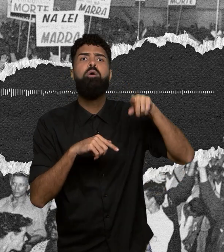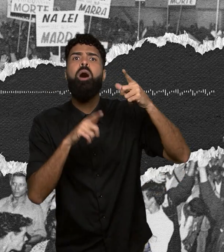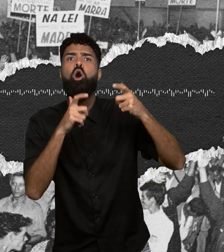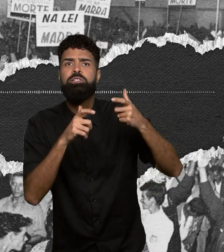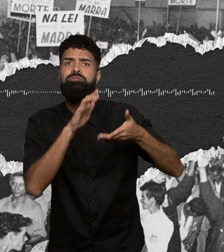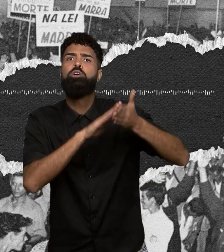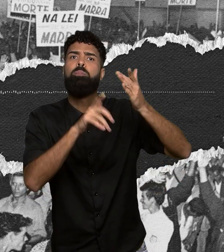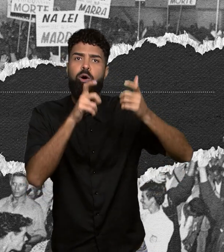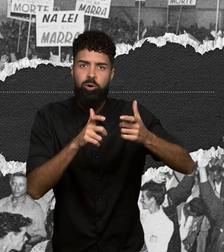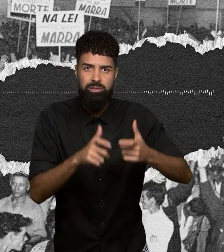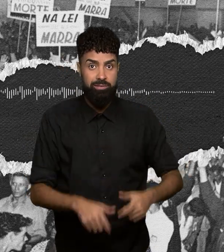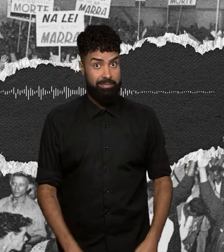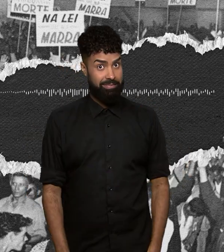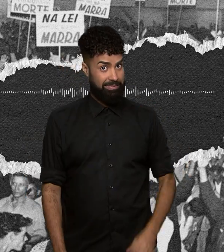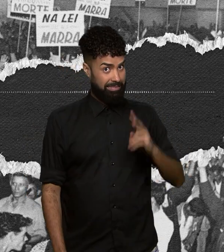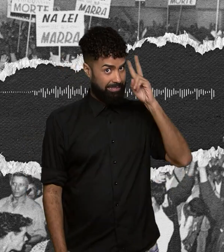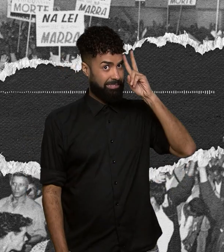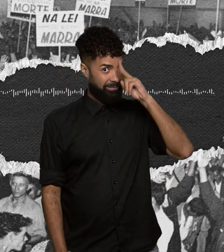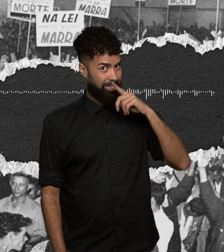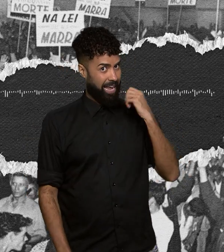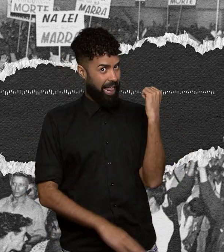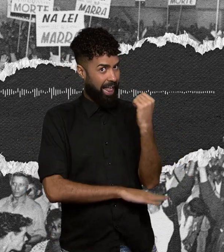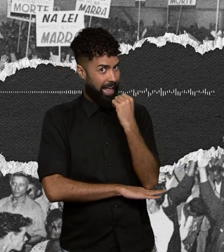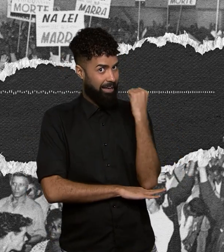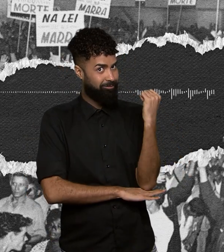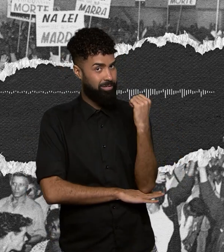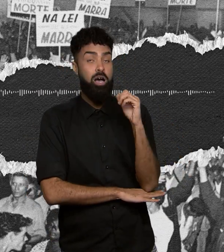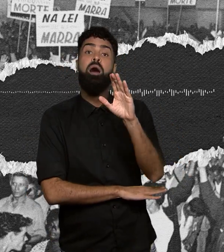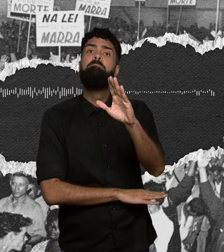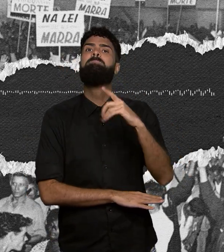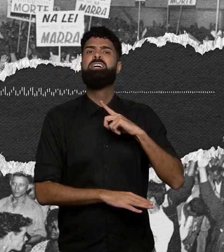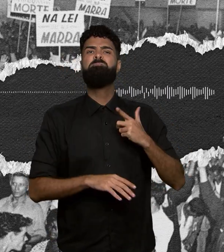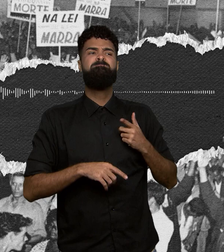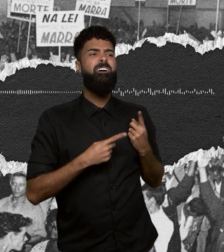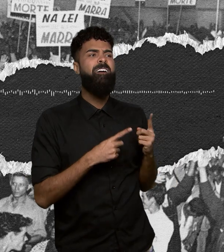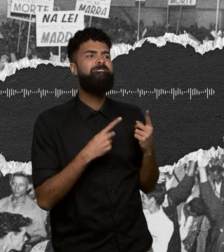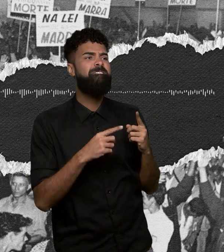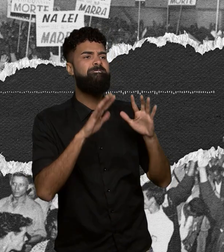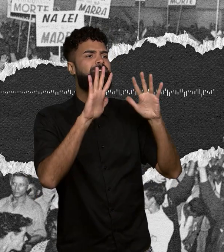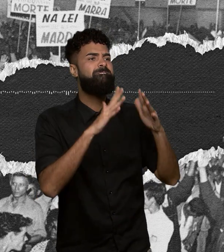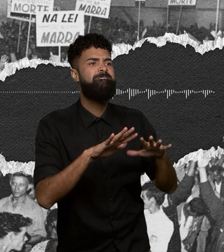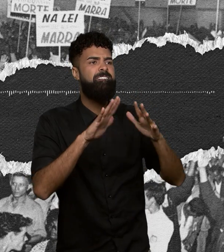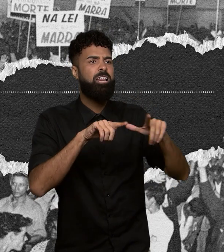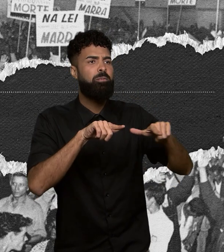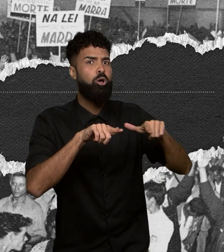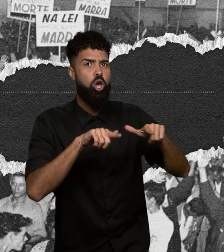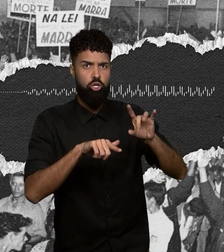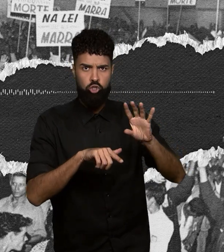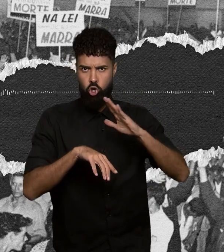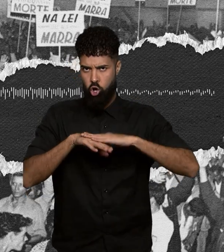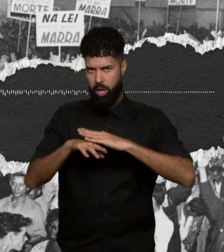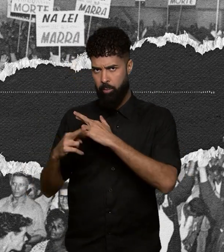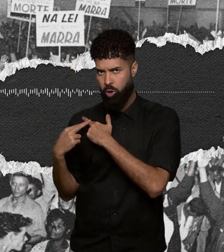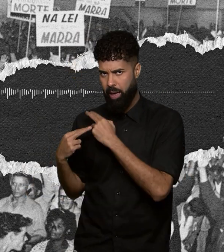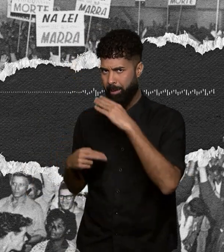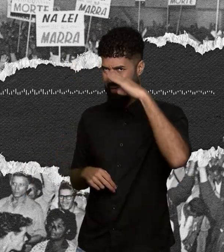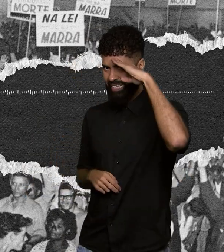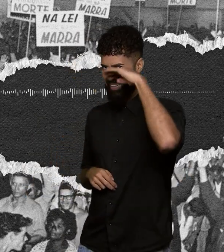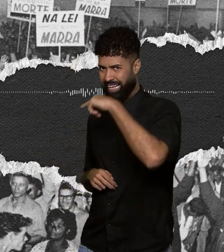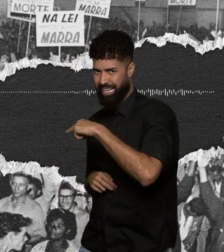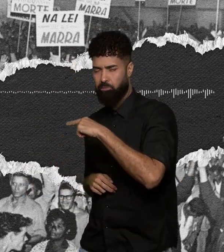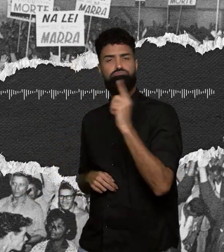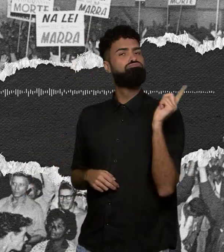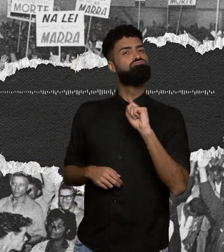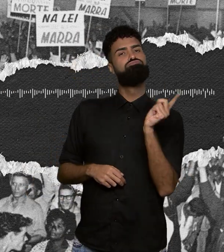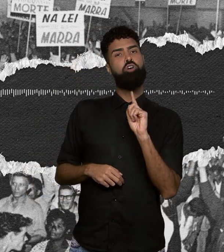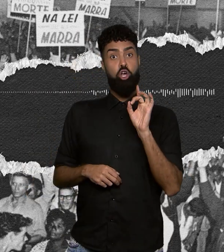a história é sinistra né mas a desarticulação da organização dos trabalhadores não foi ação isolada dos militares nem ficou restrita apenas